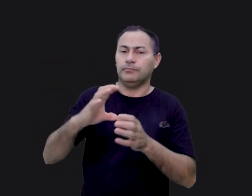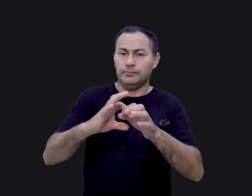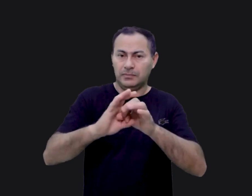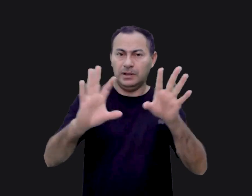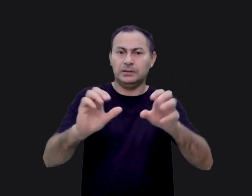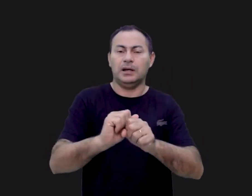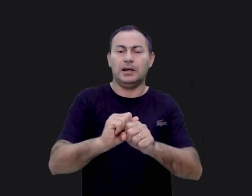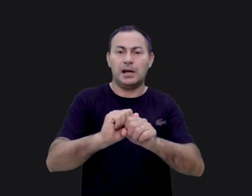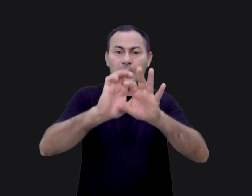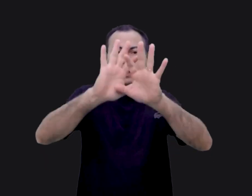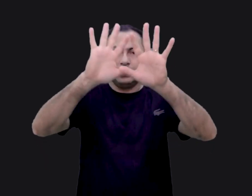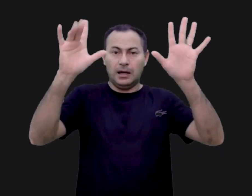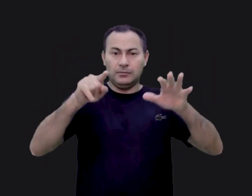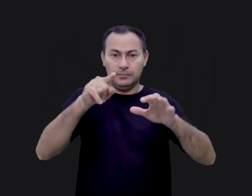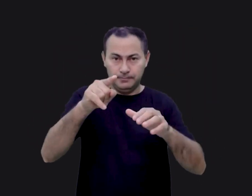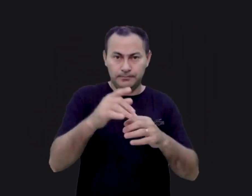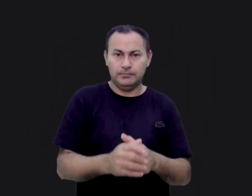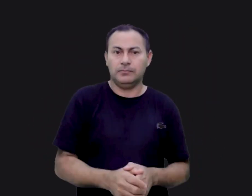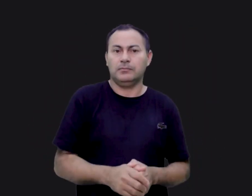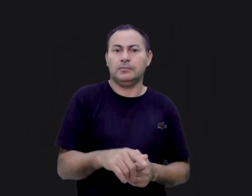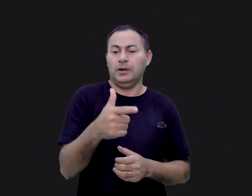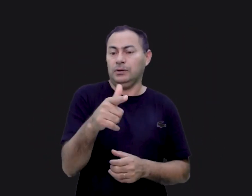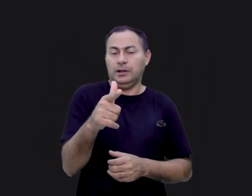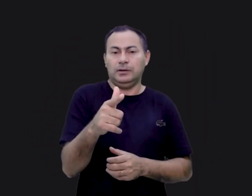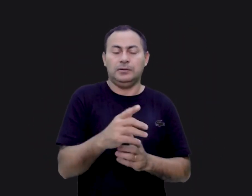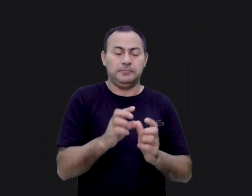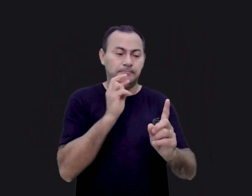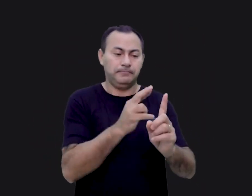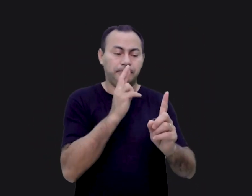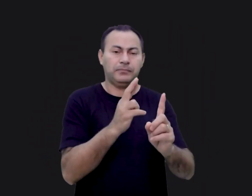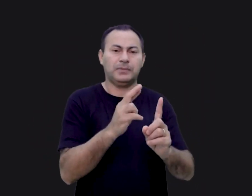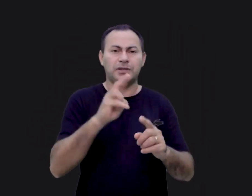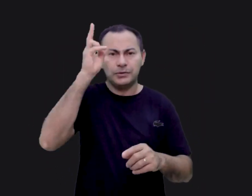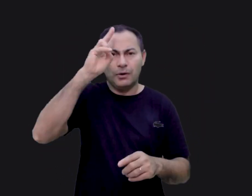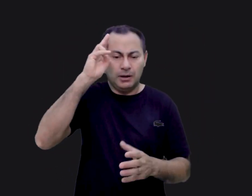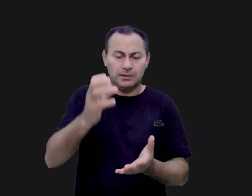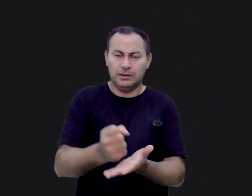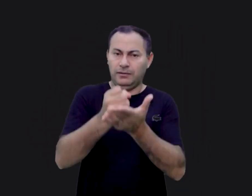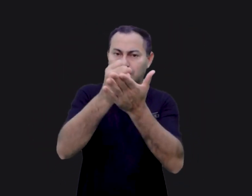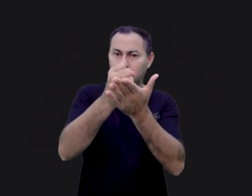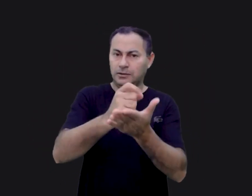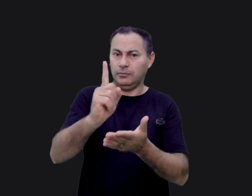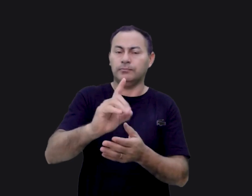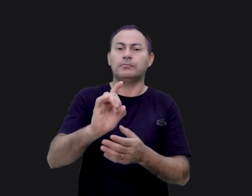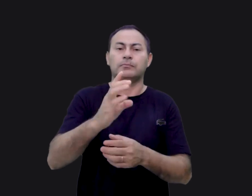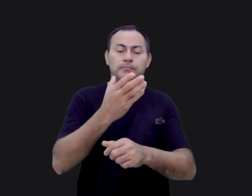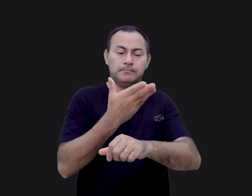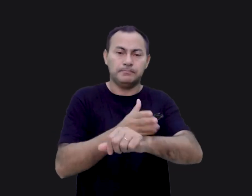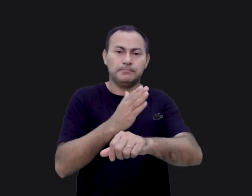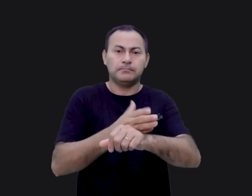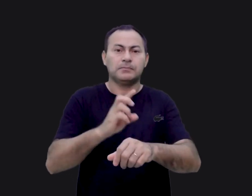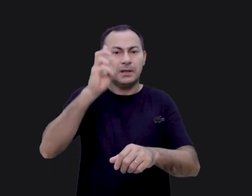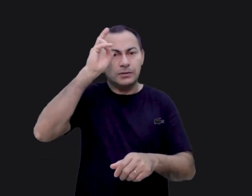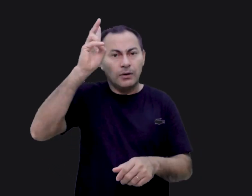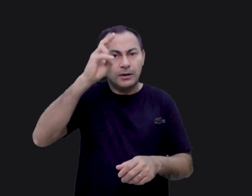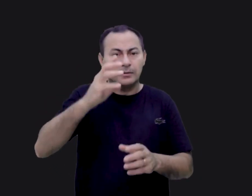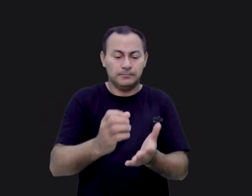Deus. Quero deixar isso bem enfatizado. Não há aqui nenhuma referência alegórica à salvação. A aplicação alegórica